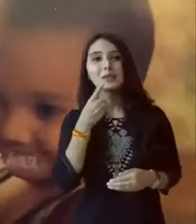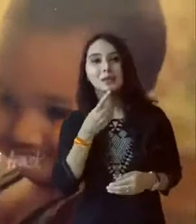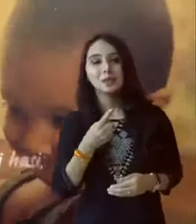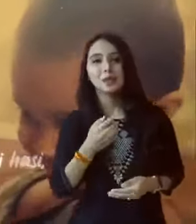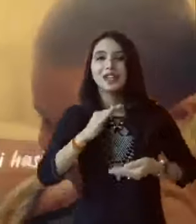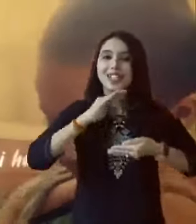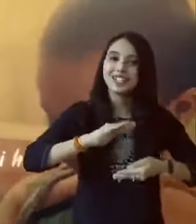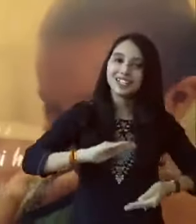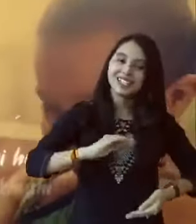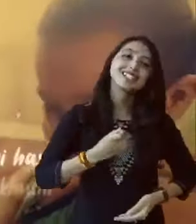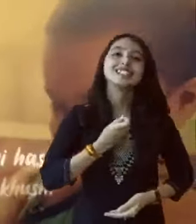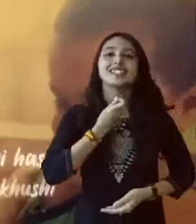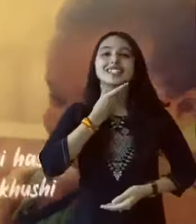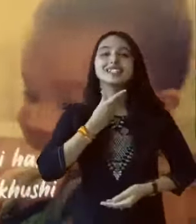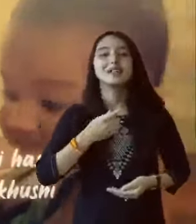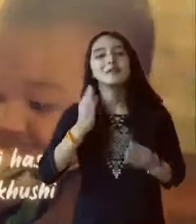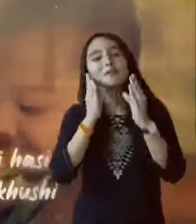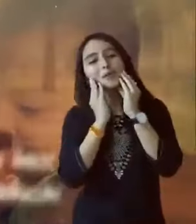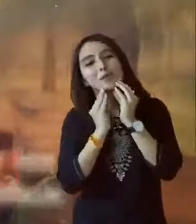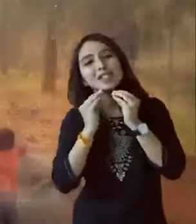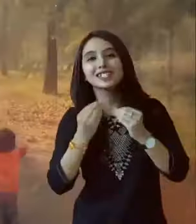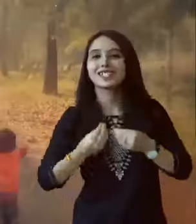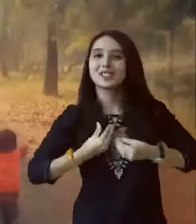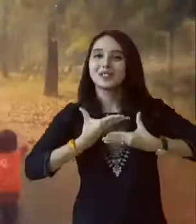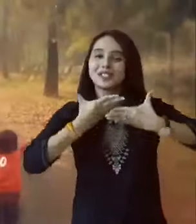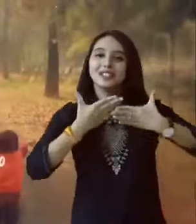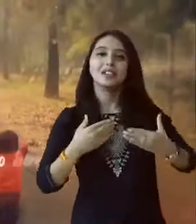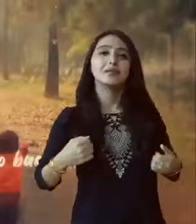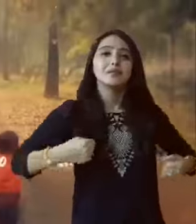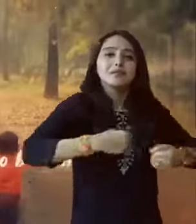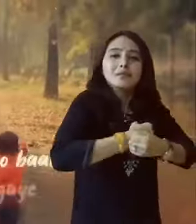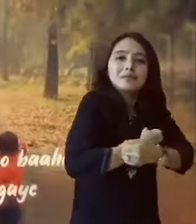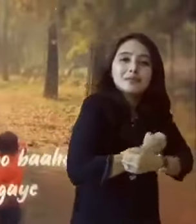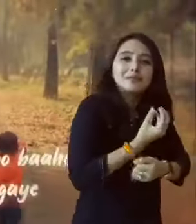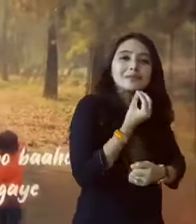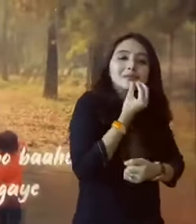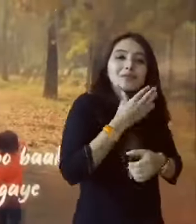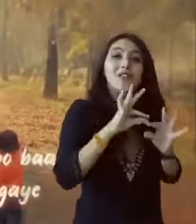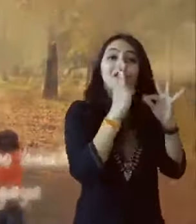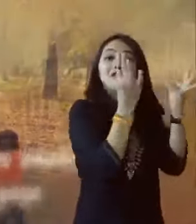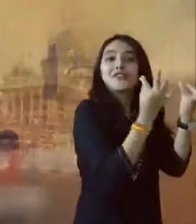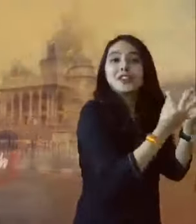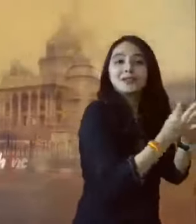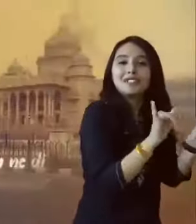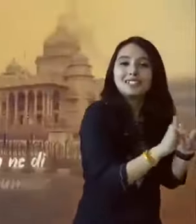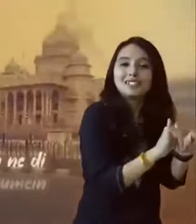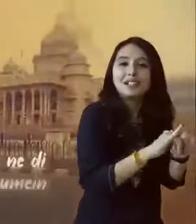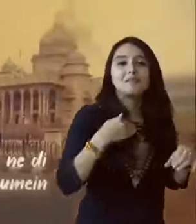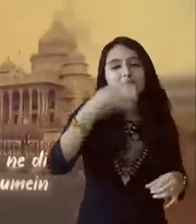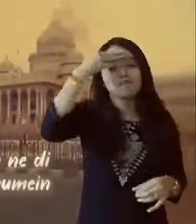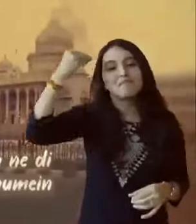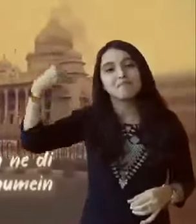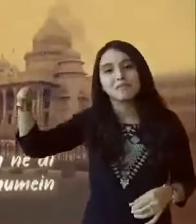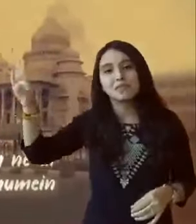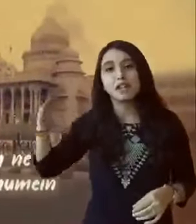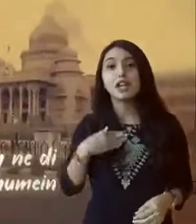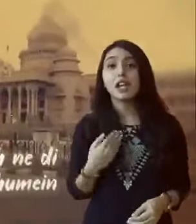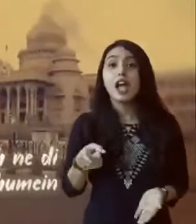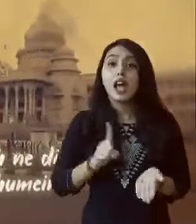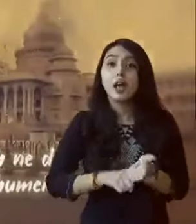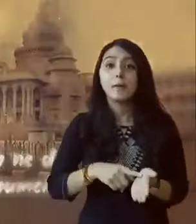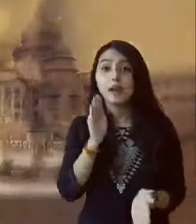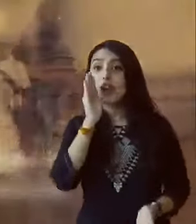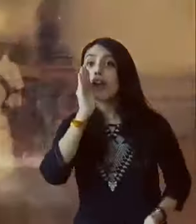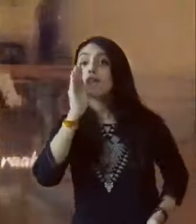नन्ही सी हसी भोली सी खुशी फूलों सी वो बाहें भूल गए जब देश ने दी